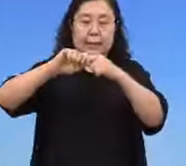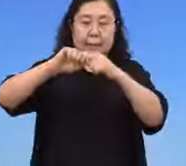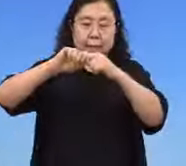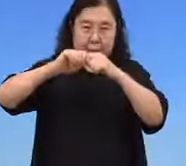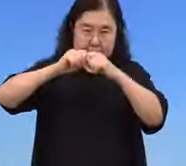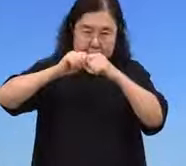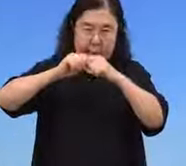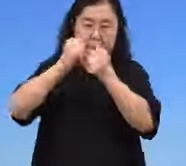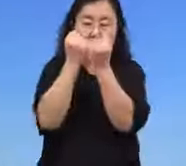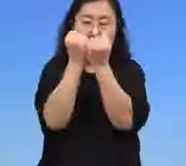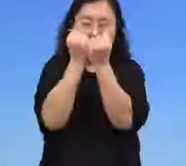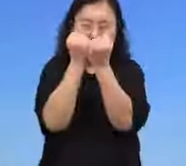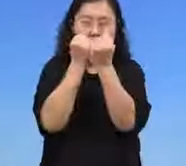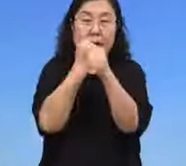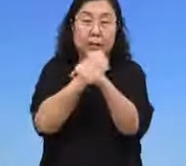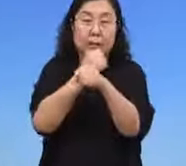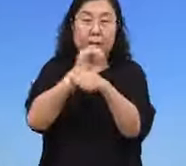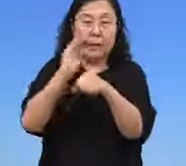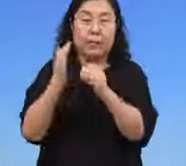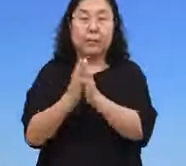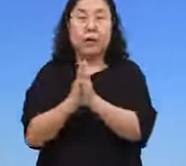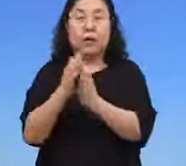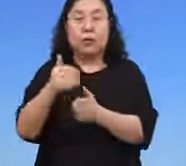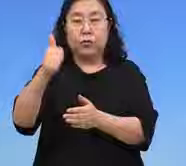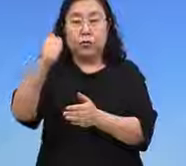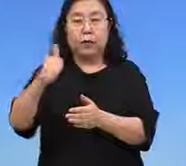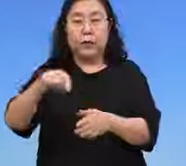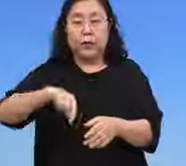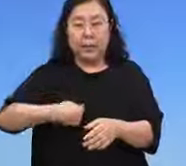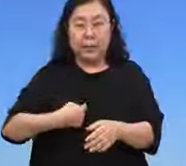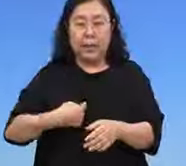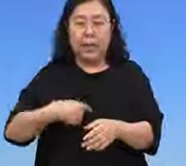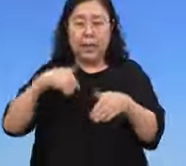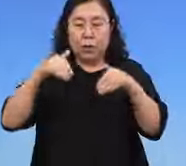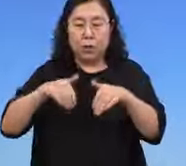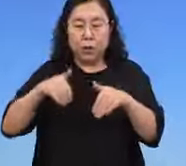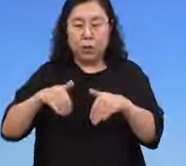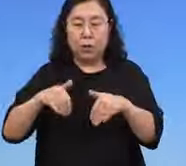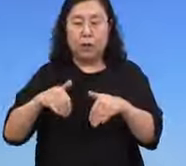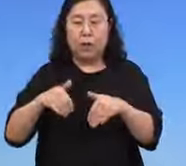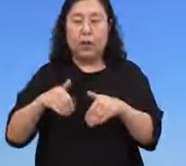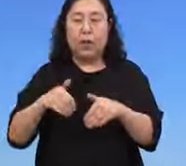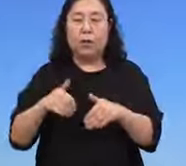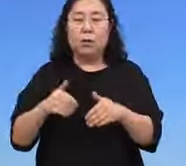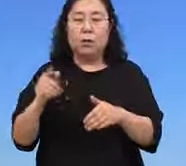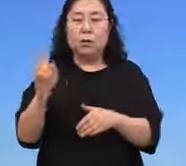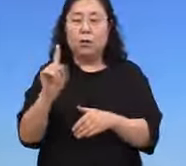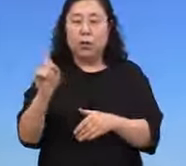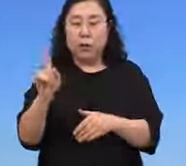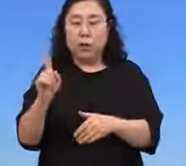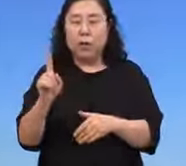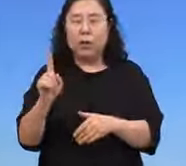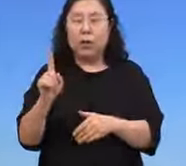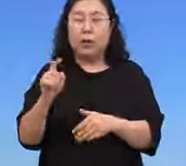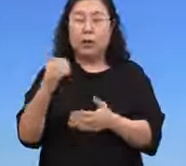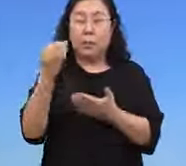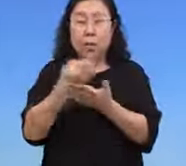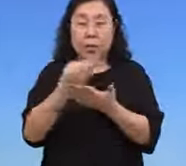좀 읽어드릴게요. 만일 주인이 자기 종들이 장사하여 무엇을 벌었는지 알고자